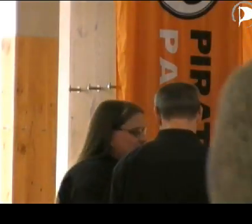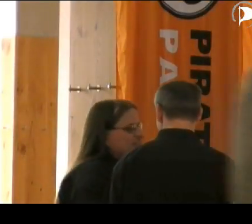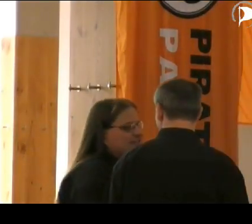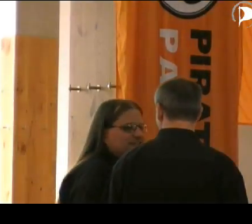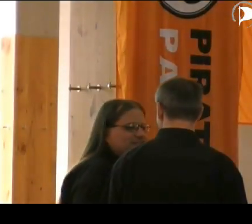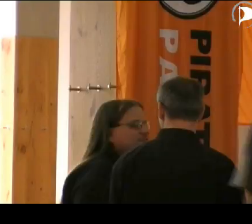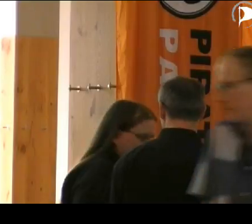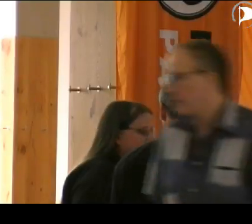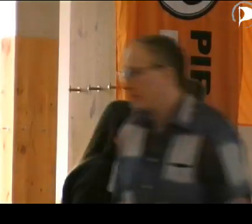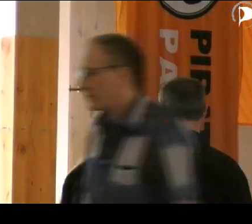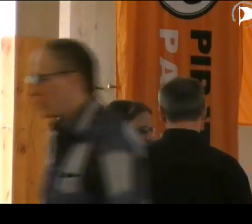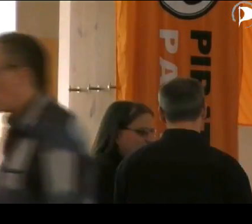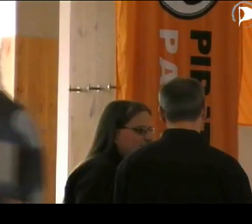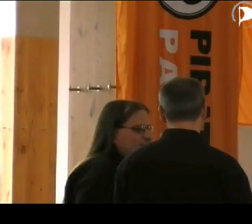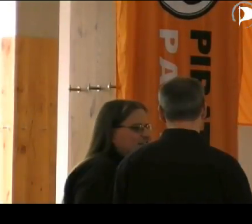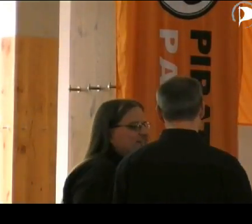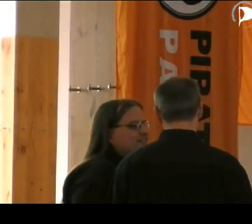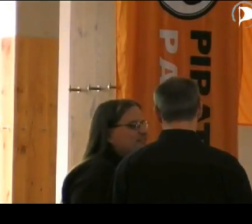das thema